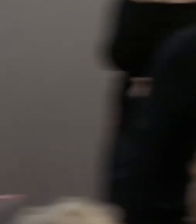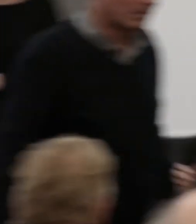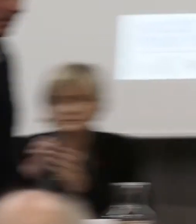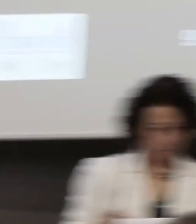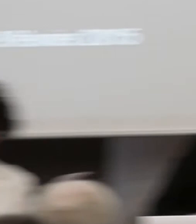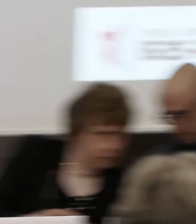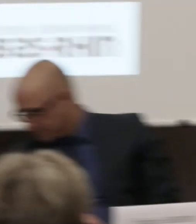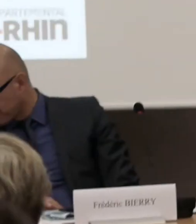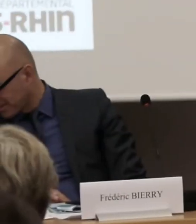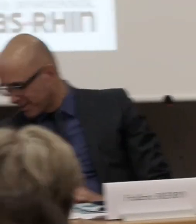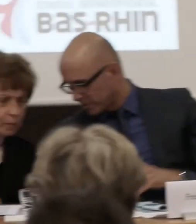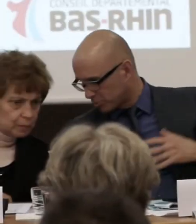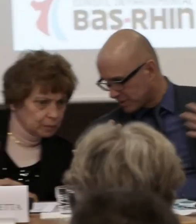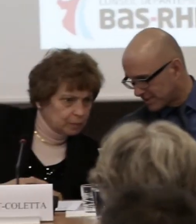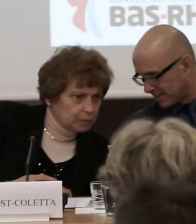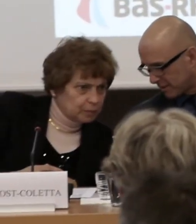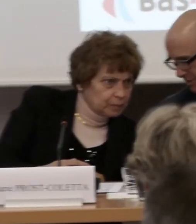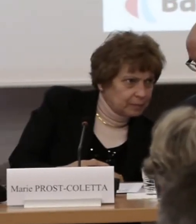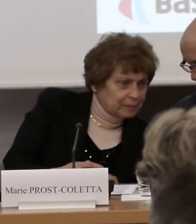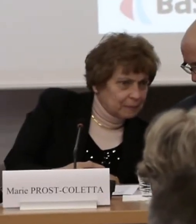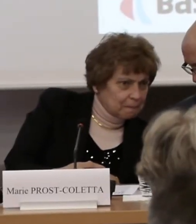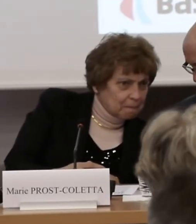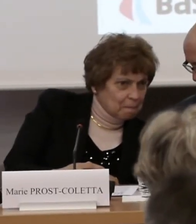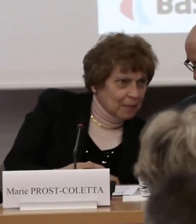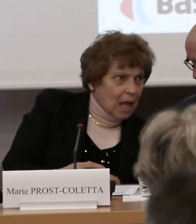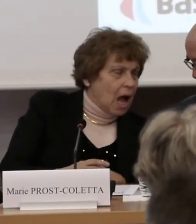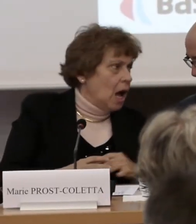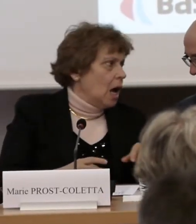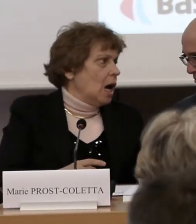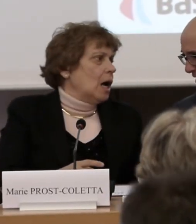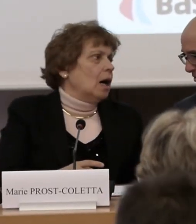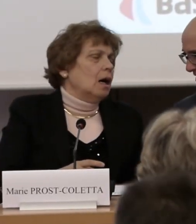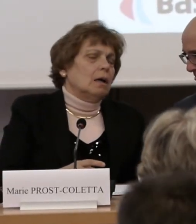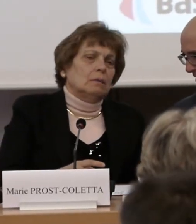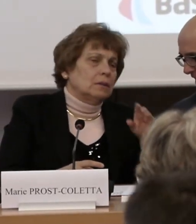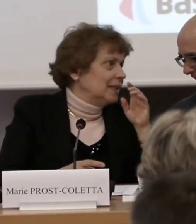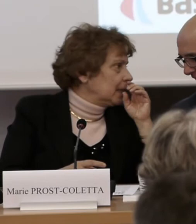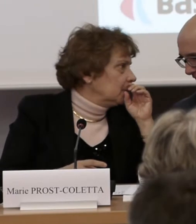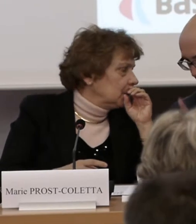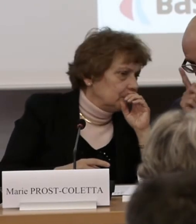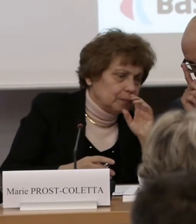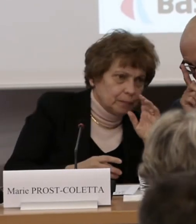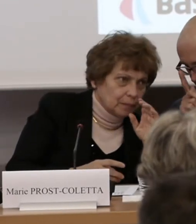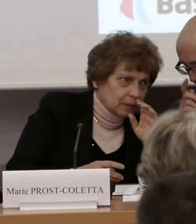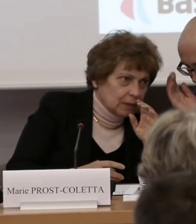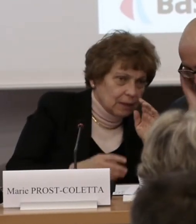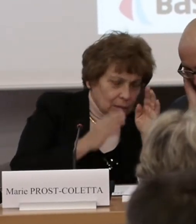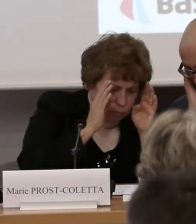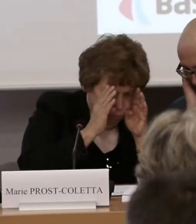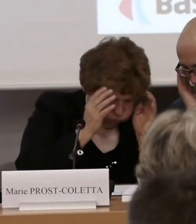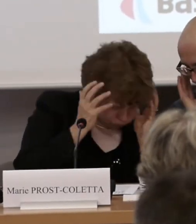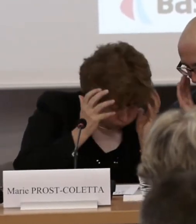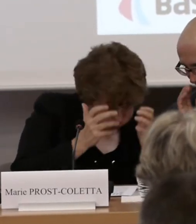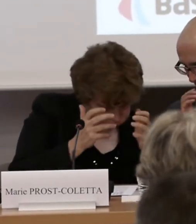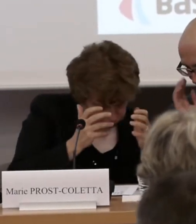Ça, ces dossiers passeront également dans un jury. Il faut savoir que depuis 3 ans, c'est important aussi, parce qu'on ne sait pas ça forcément, il y